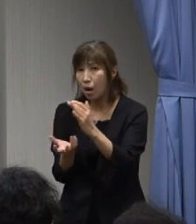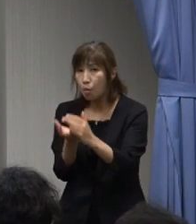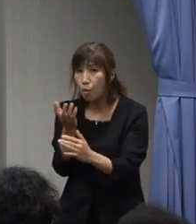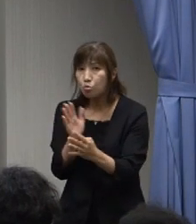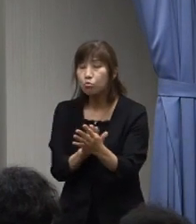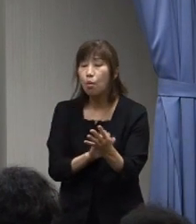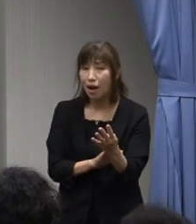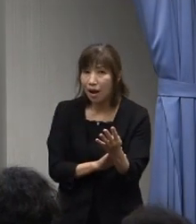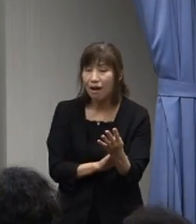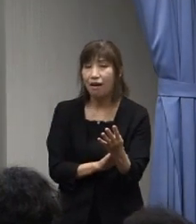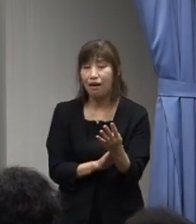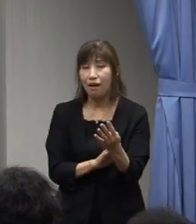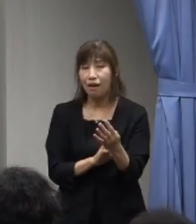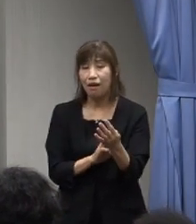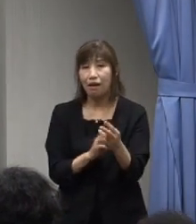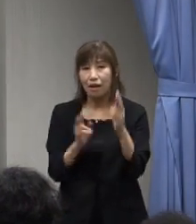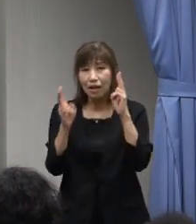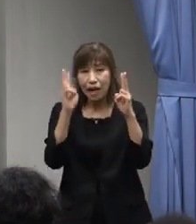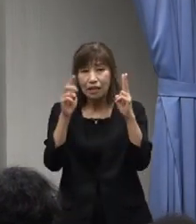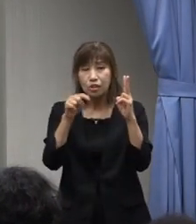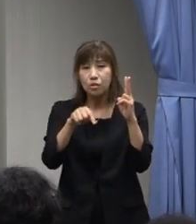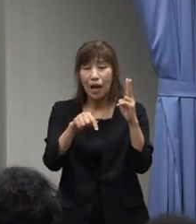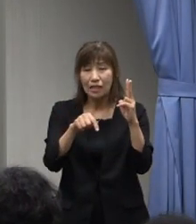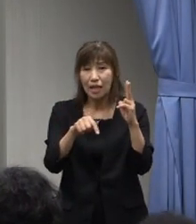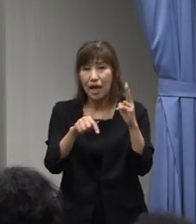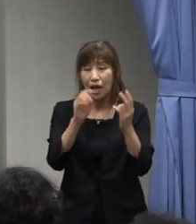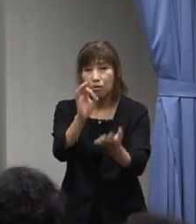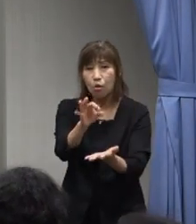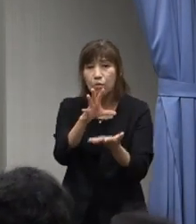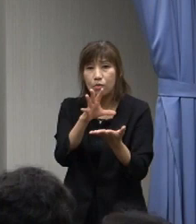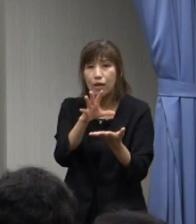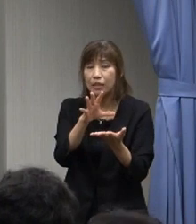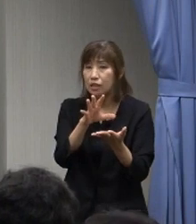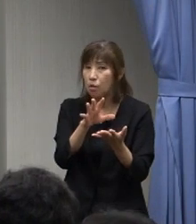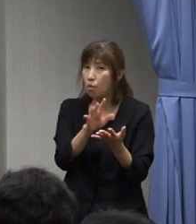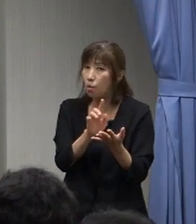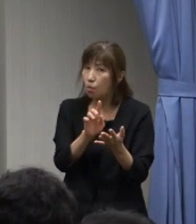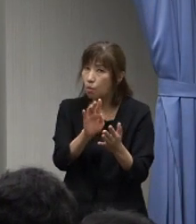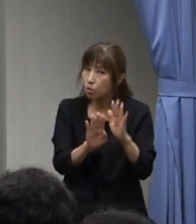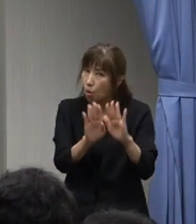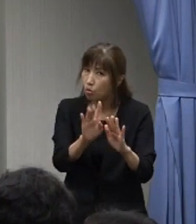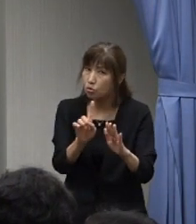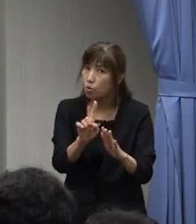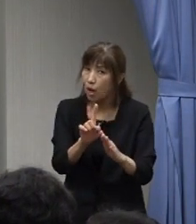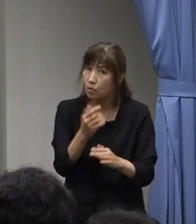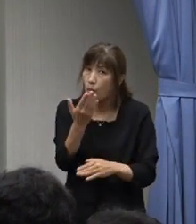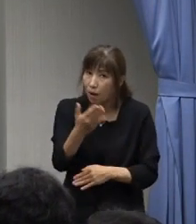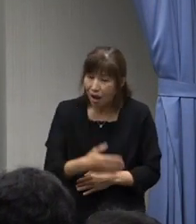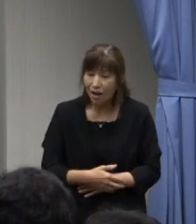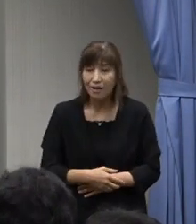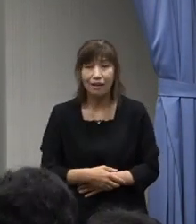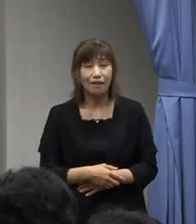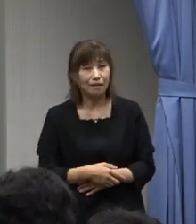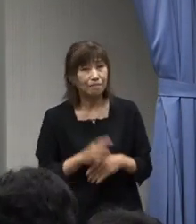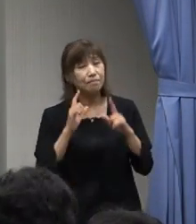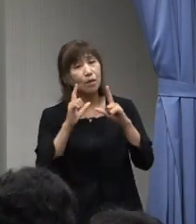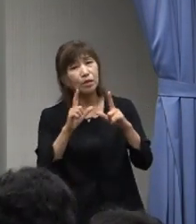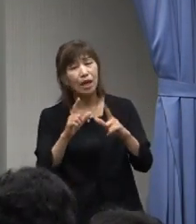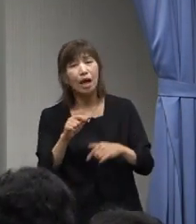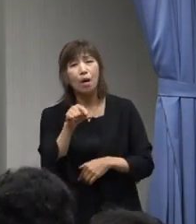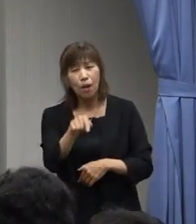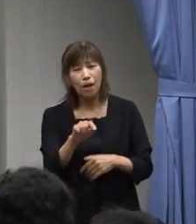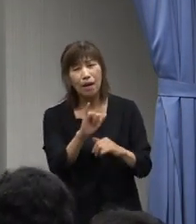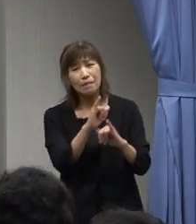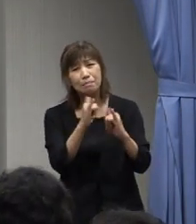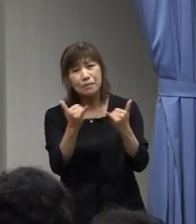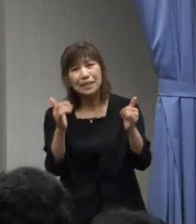個人事業者自体の収益構造というのかということなんですけど、その辺はいかがでしょうか。 もうこれ民間事